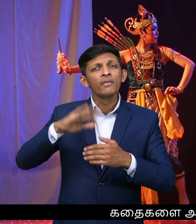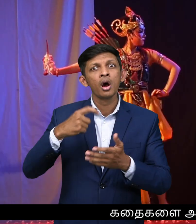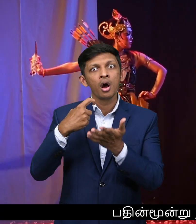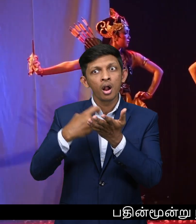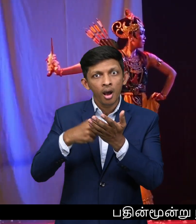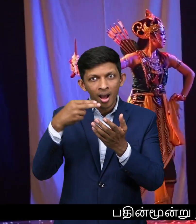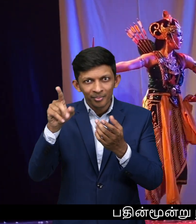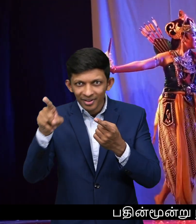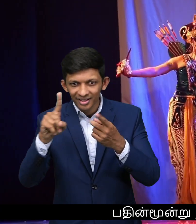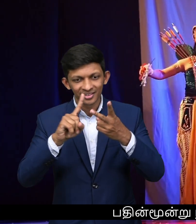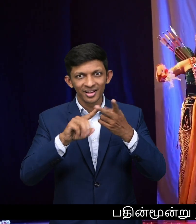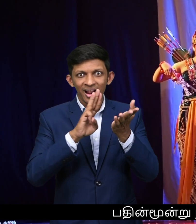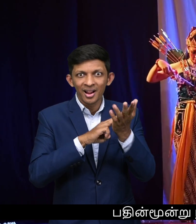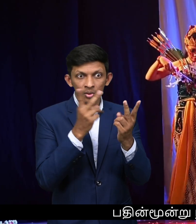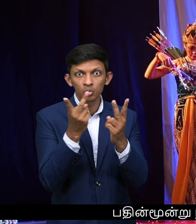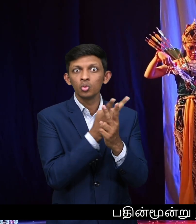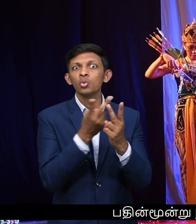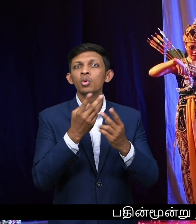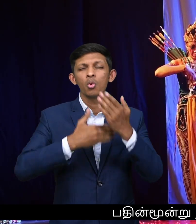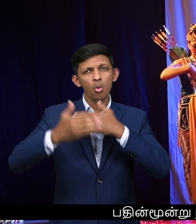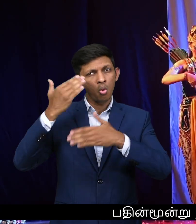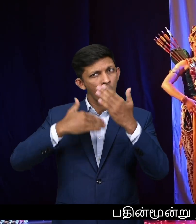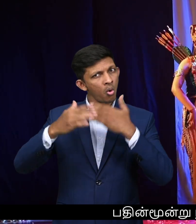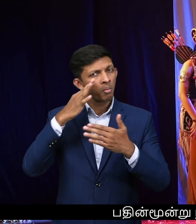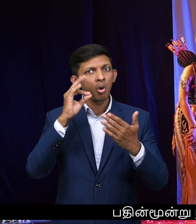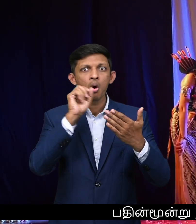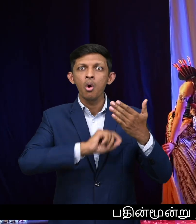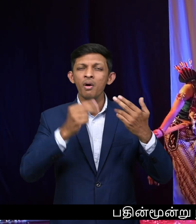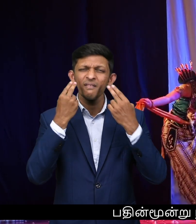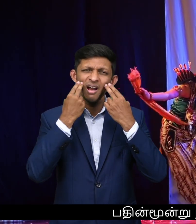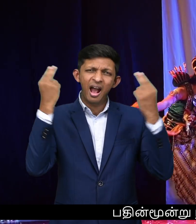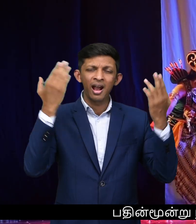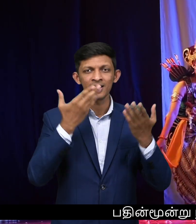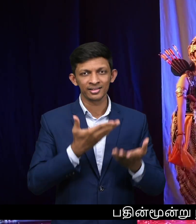கொண்டு 13 நாடகங்களை எழுதினார்.